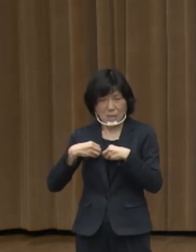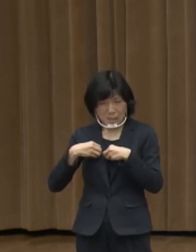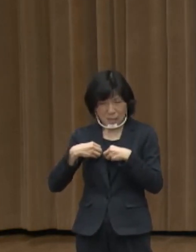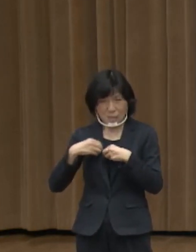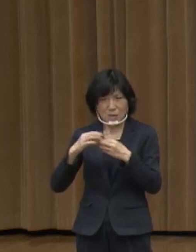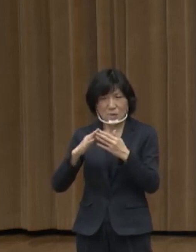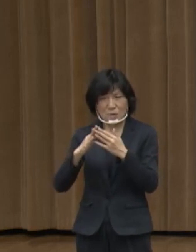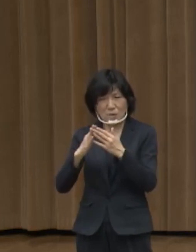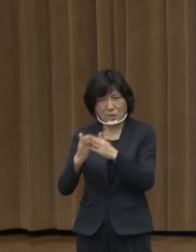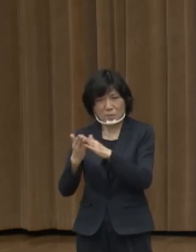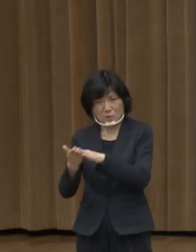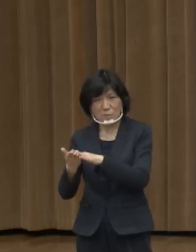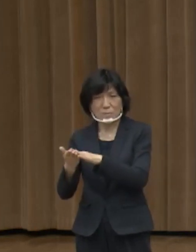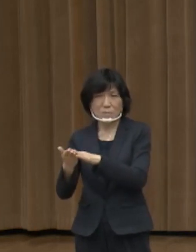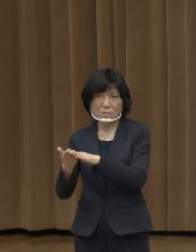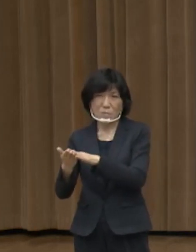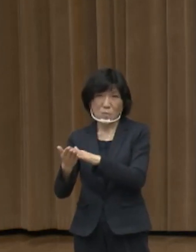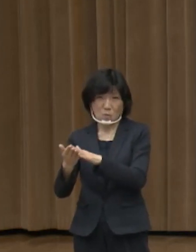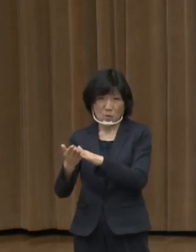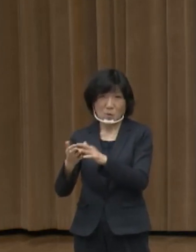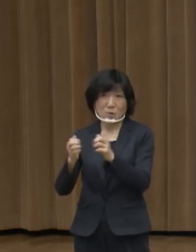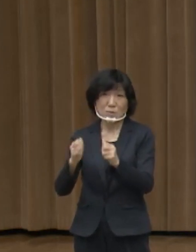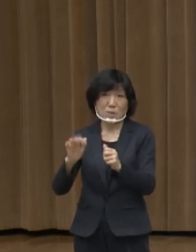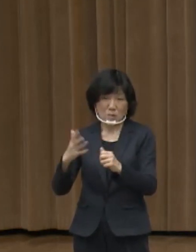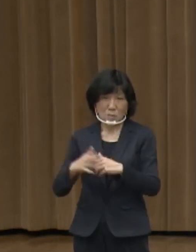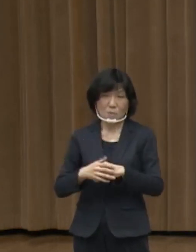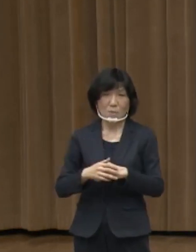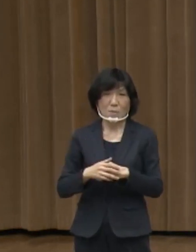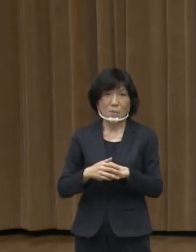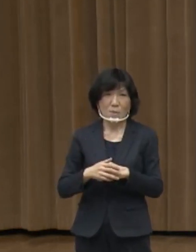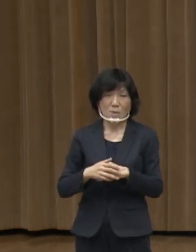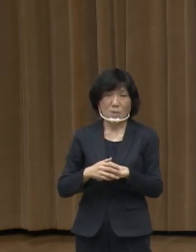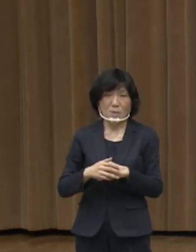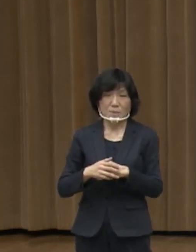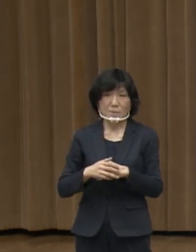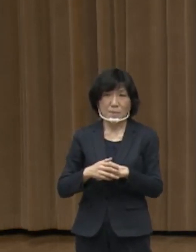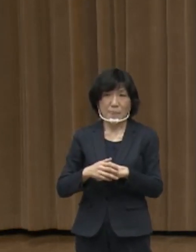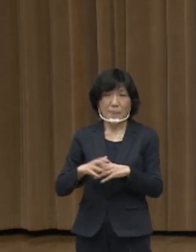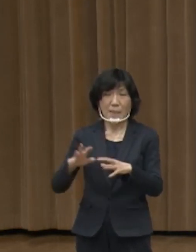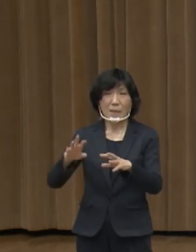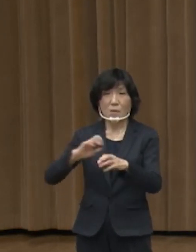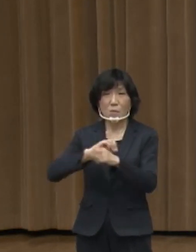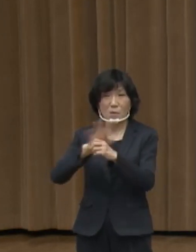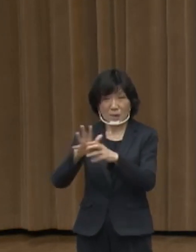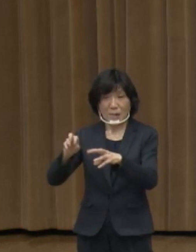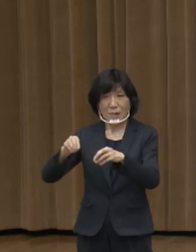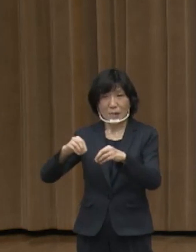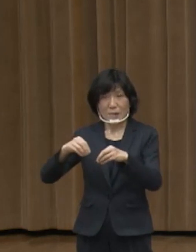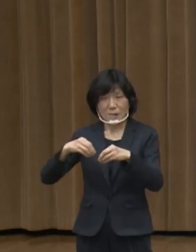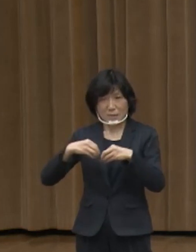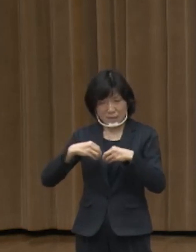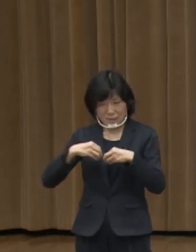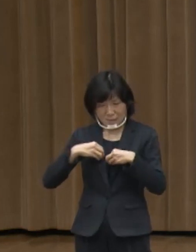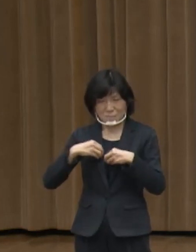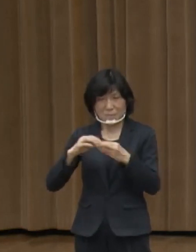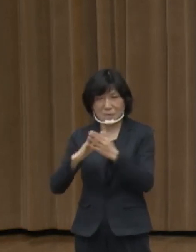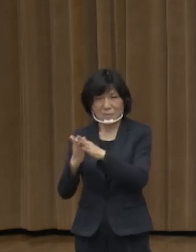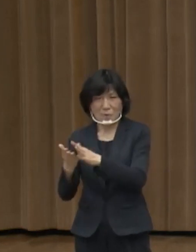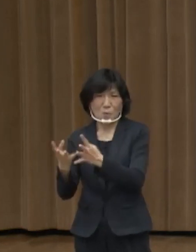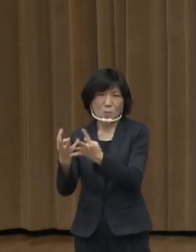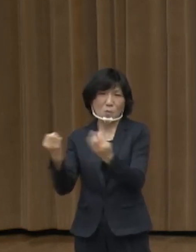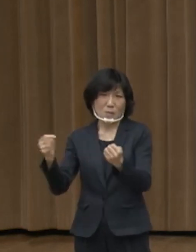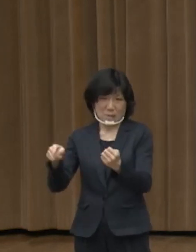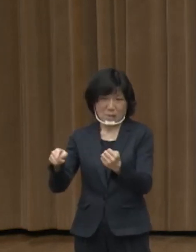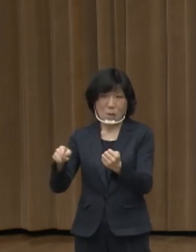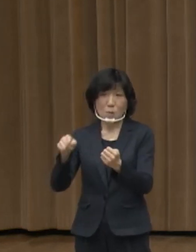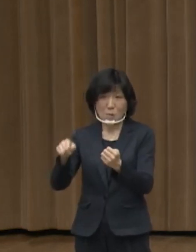はありながらさらにその倍ぐらい新型コロナウイルス感染症の症状でお亡くなりになる方がいますのでこういった